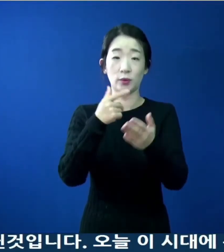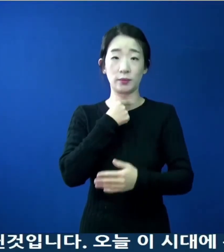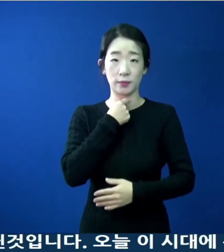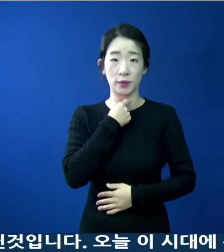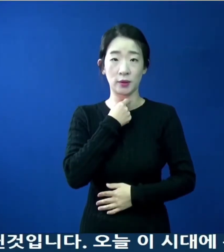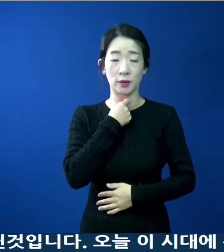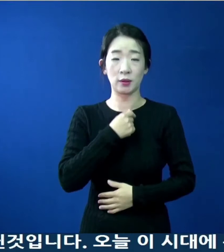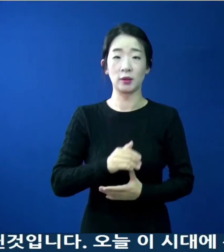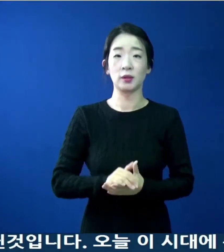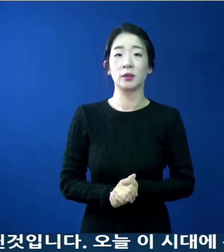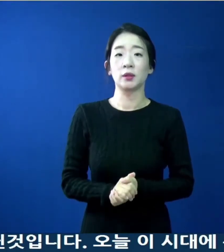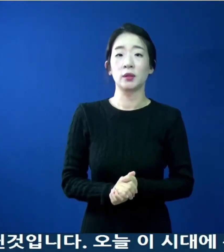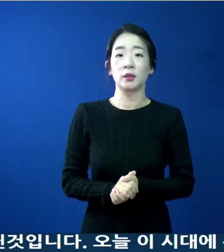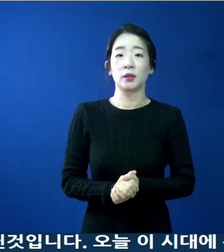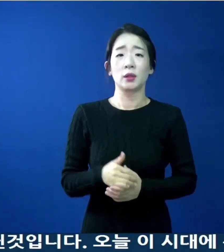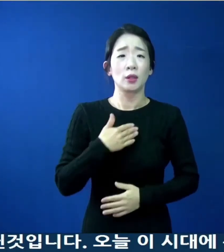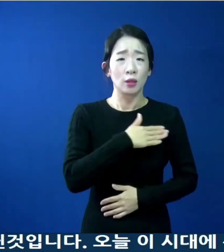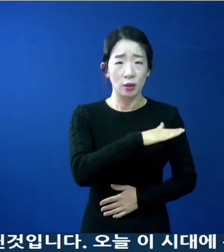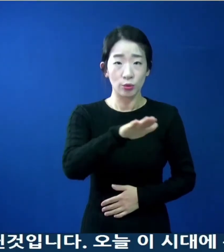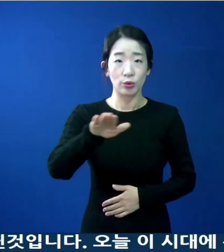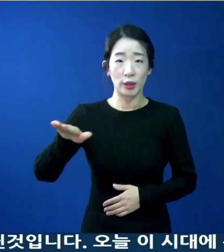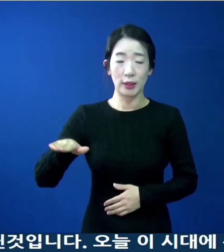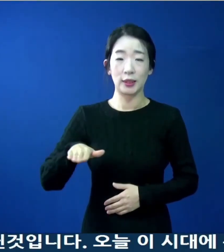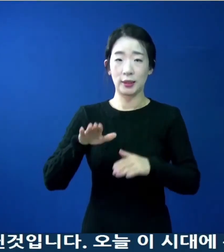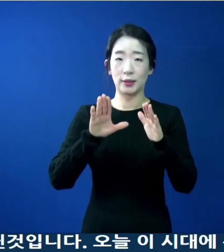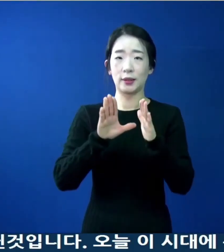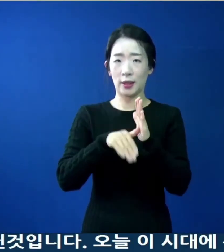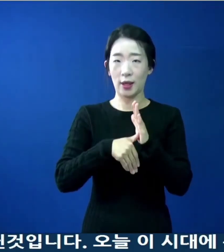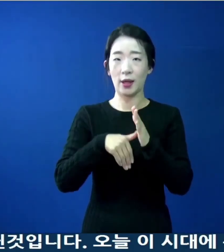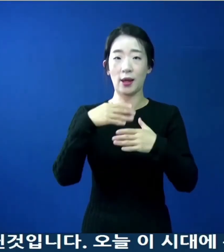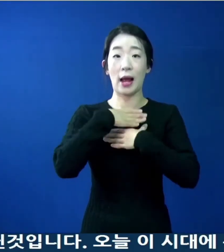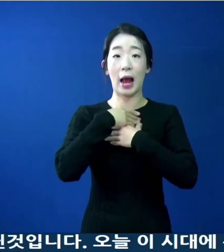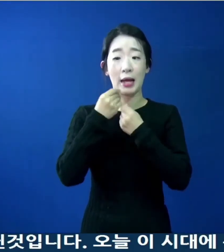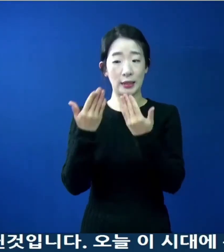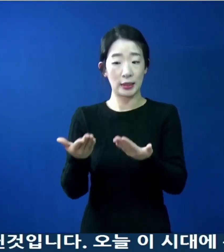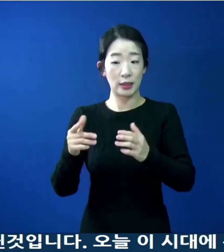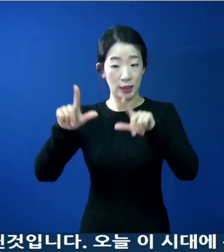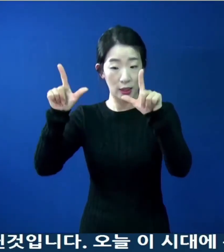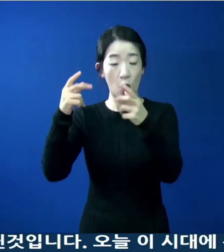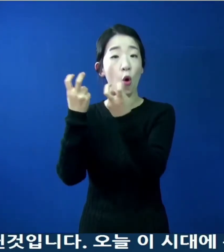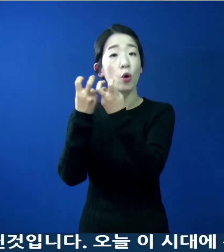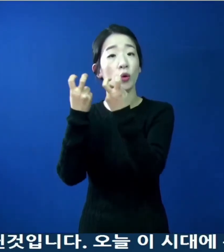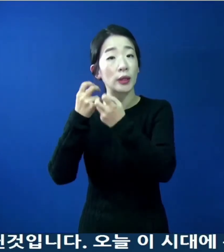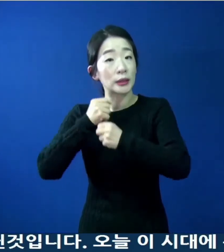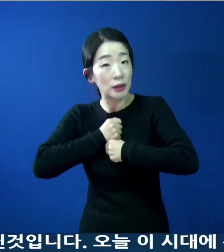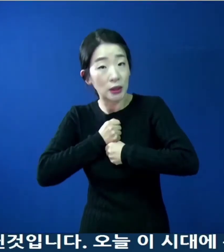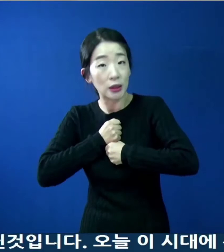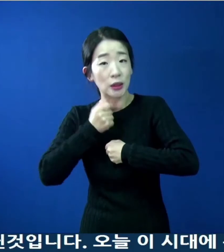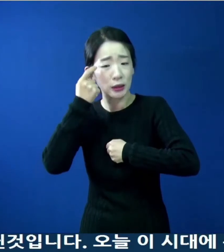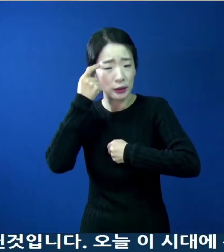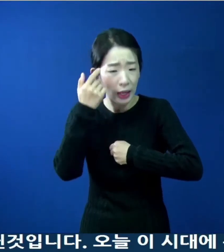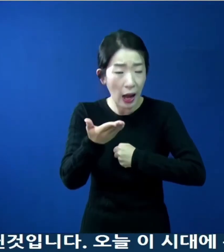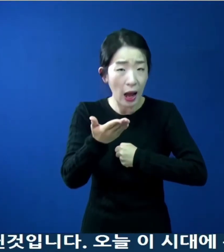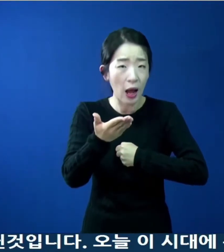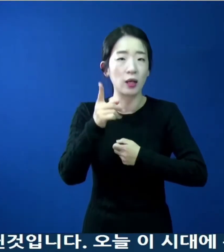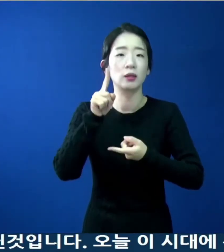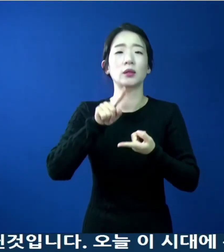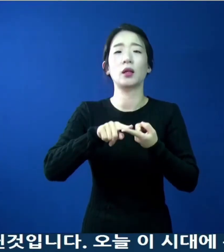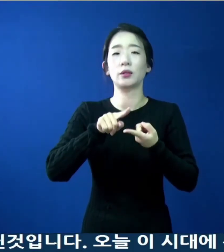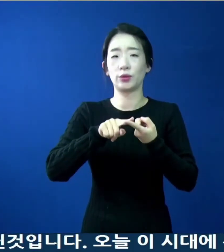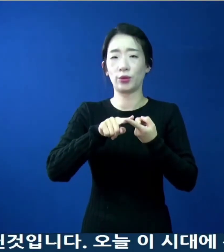메시지는 우리 시대에 있어서 안식일을 어떻게 지킬 건가 하는 문제로 바뀌어나가는 겁니다.